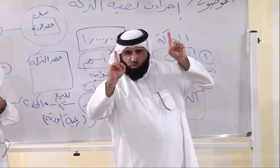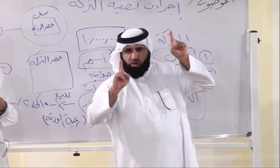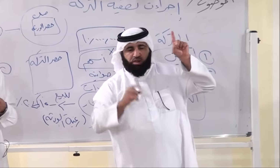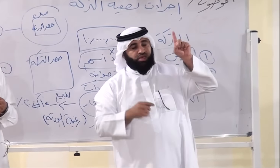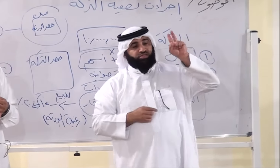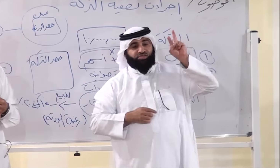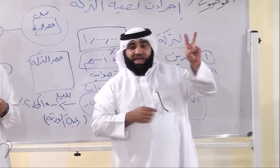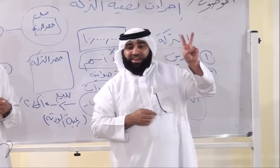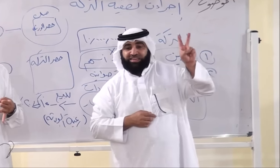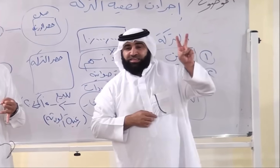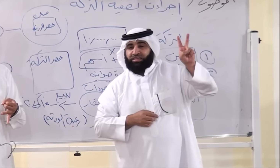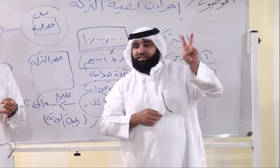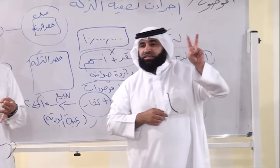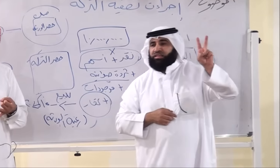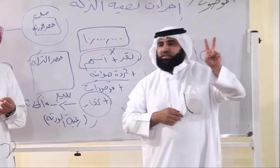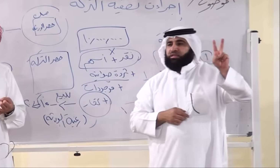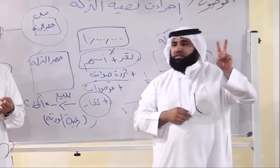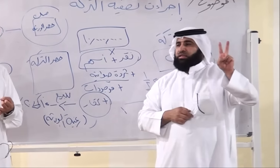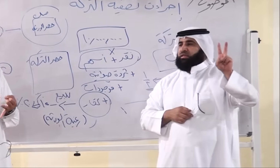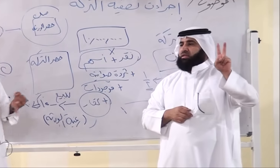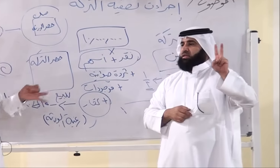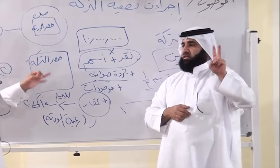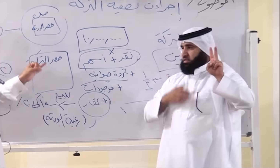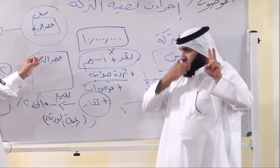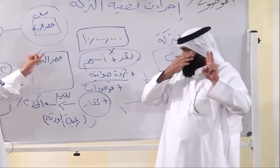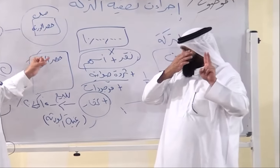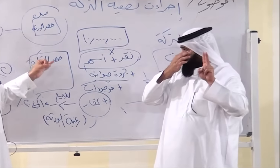والأمر الثاني تعتمد على